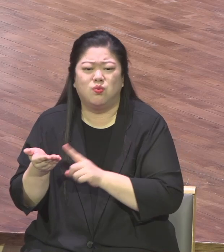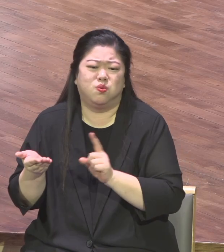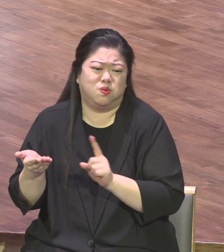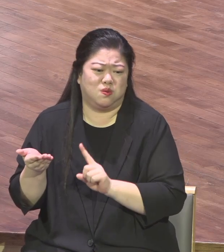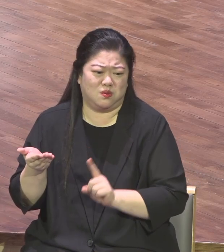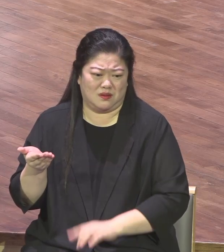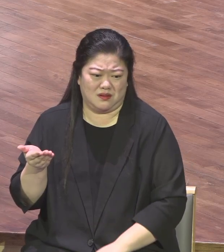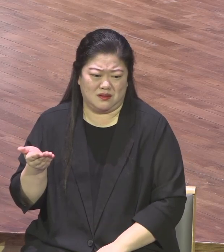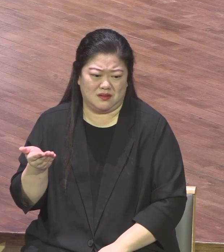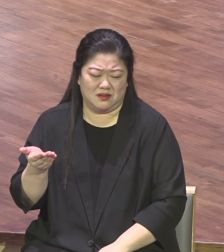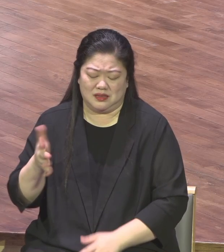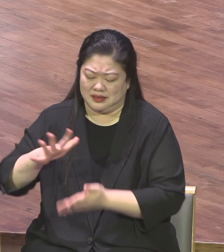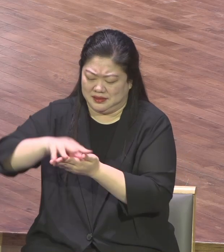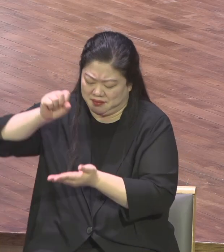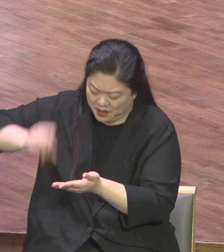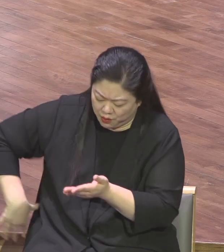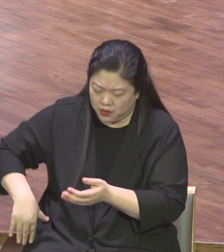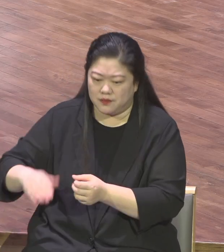주셨다.